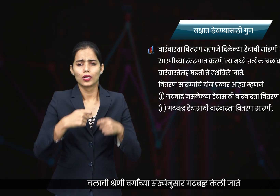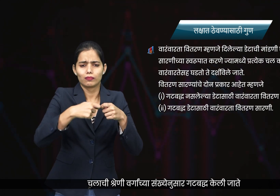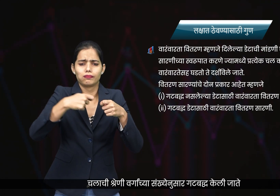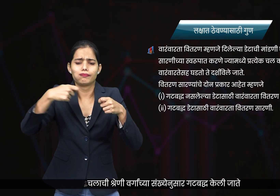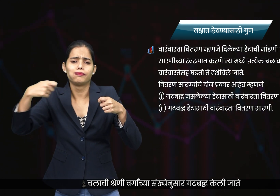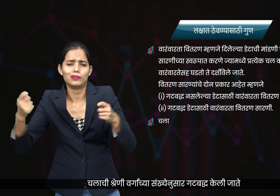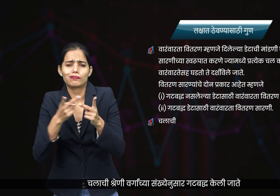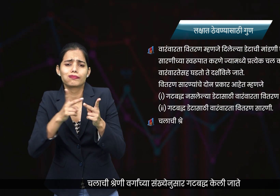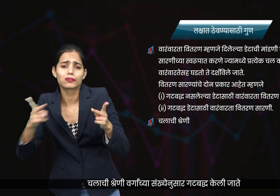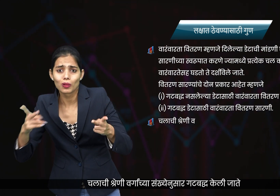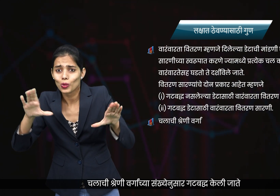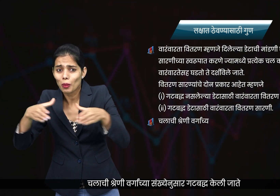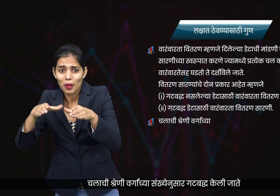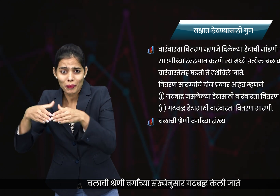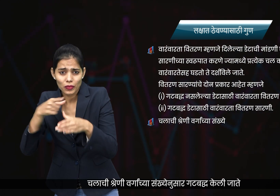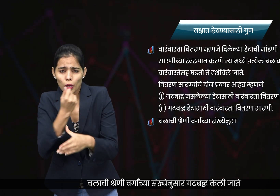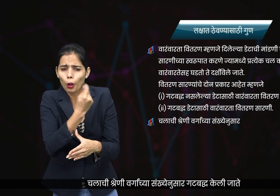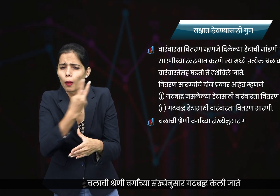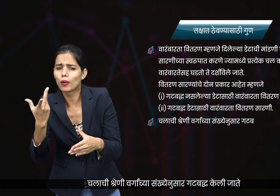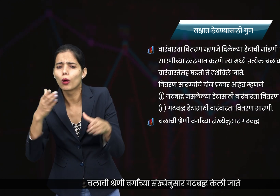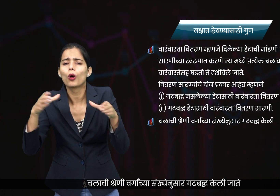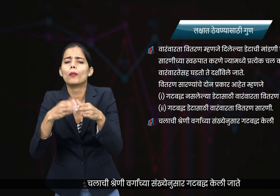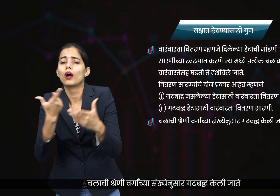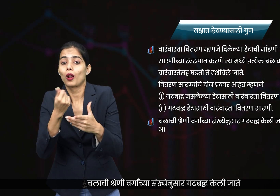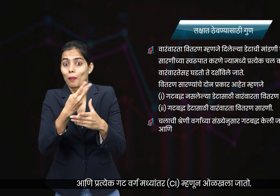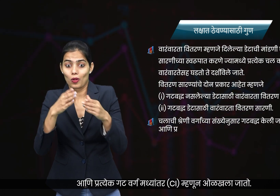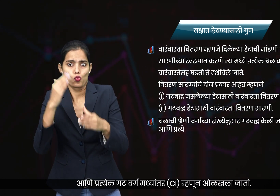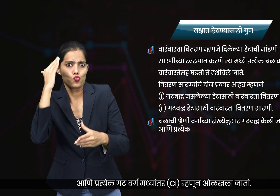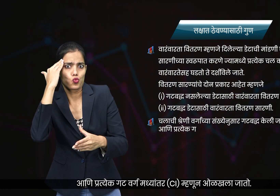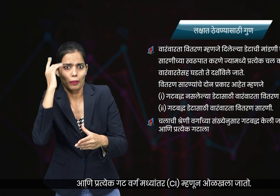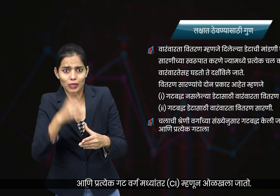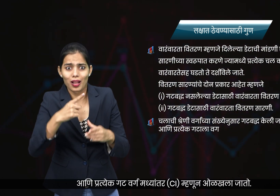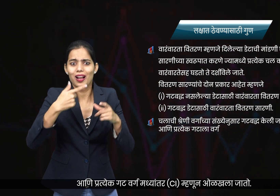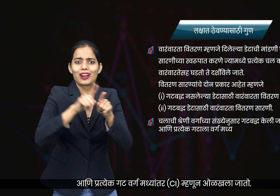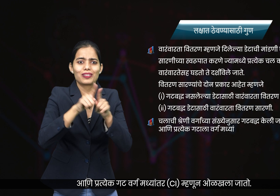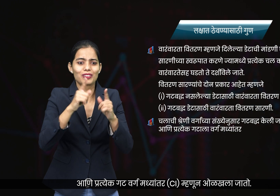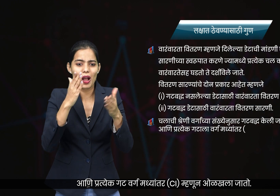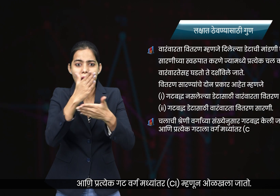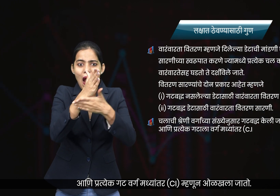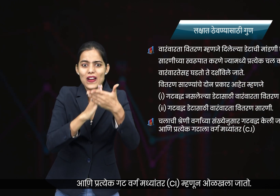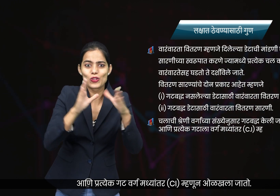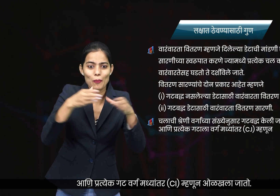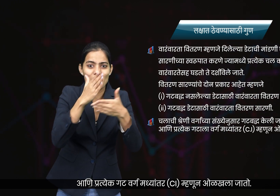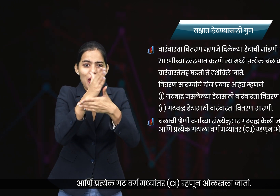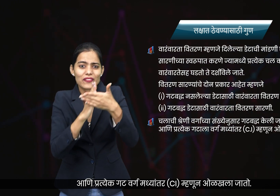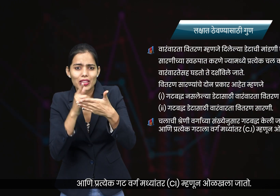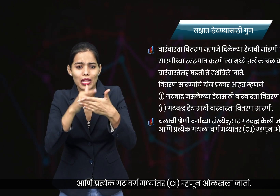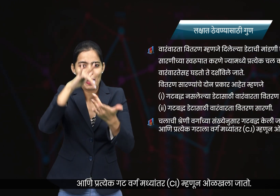चलाची श्रेणी वर्गाच्या संख्येनुसार गटबद्ध केली जाते आणि प्रत्येक गट वर्ग मध्यांतर CI मधून